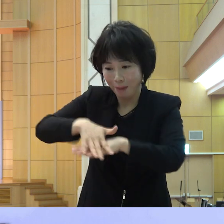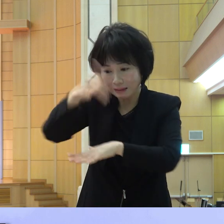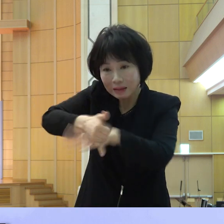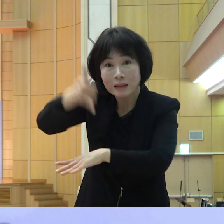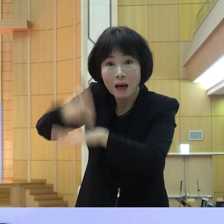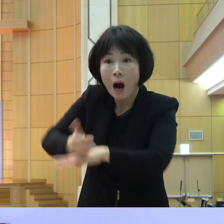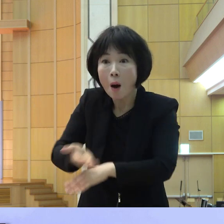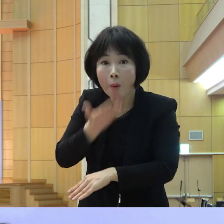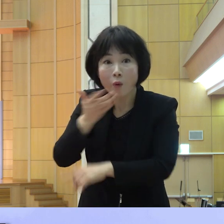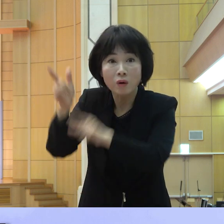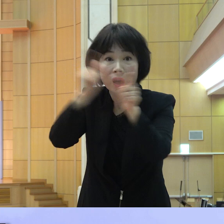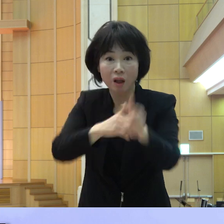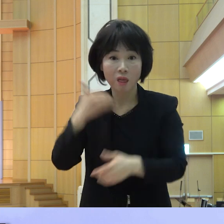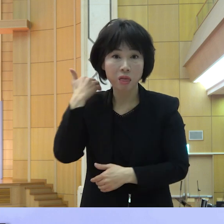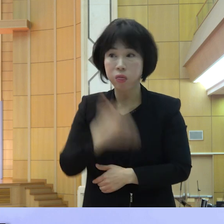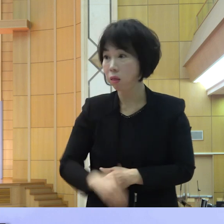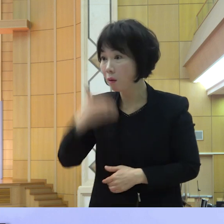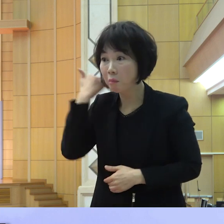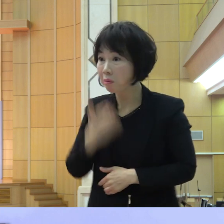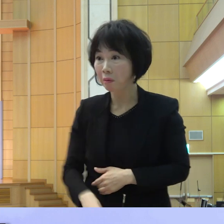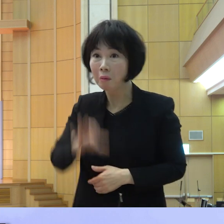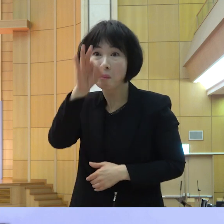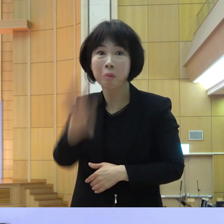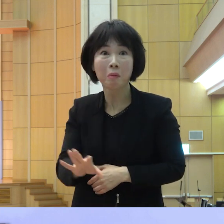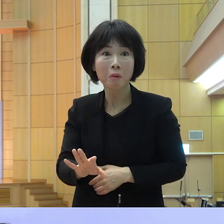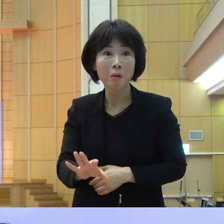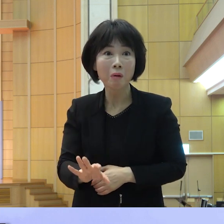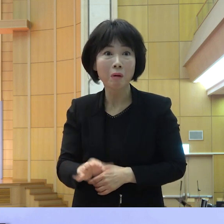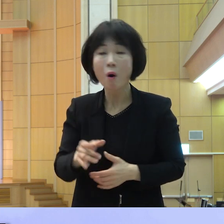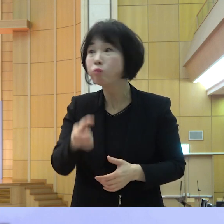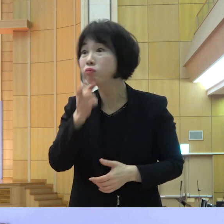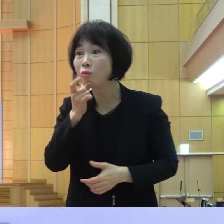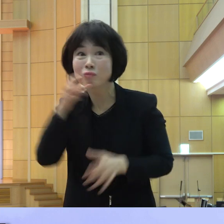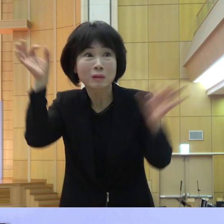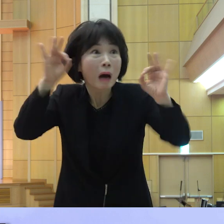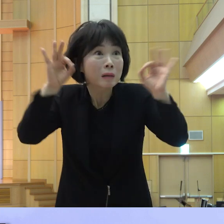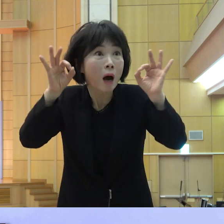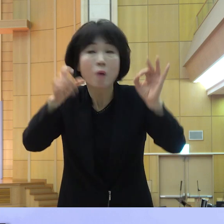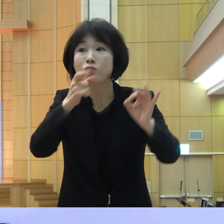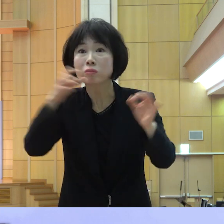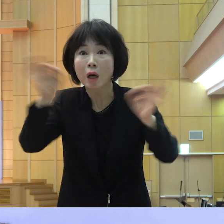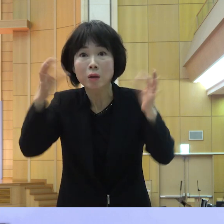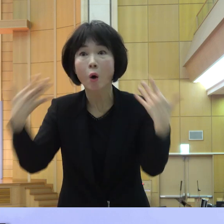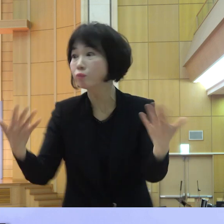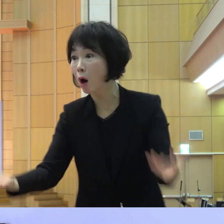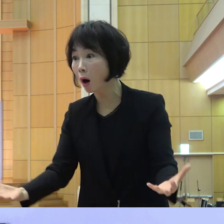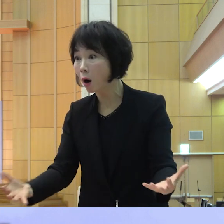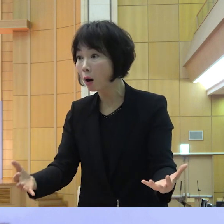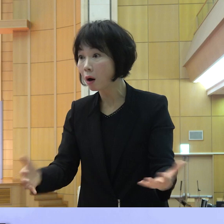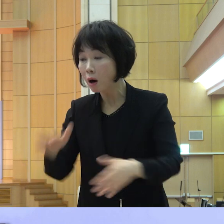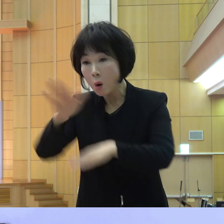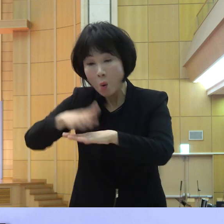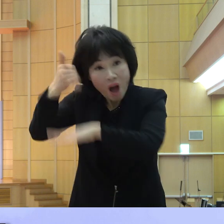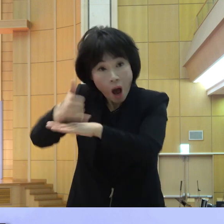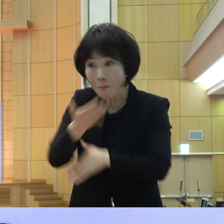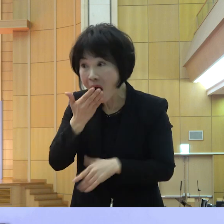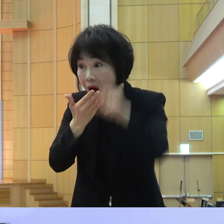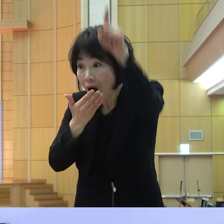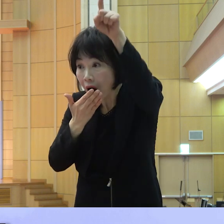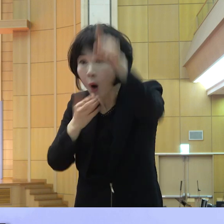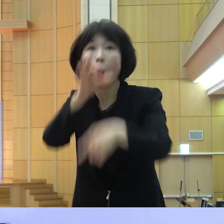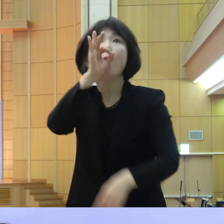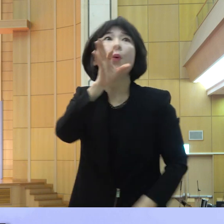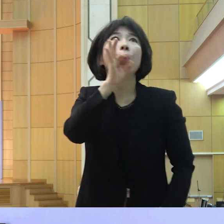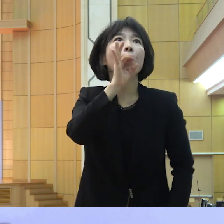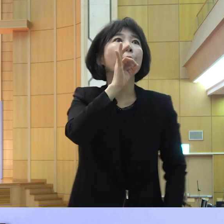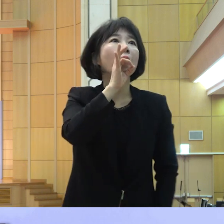뭐 축산업을 하든 아니면 무슨 농업을 하든 무슨 업을 해야 되는데 광야에서는 아무것도 어떤 업도